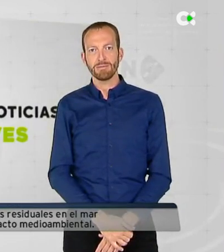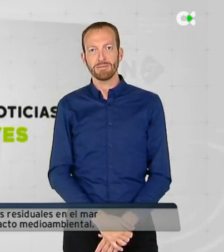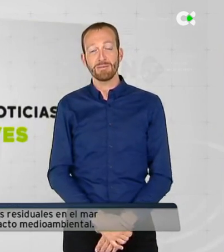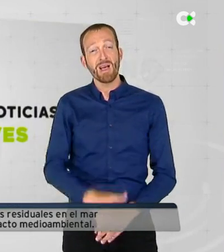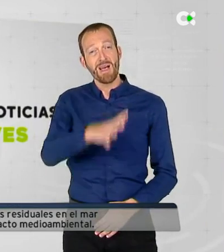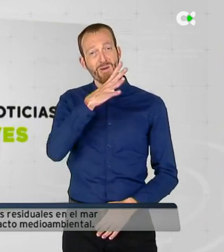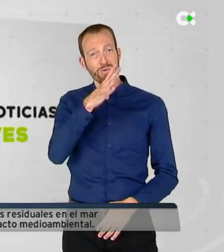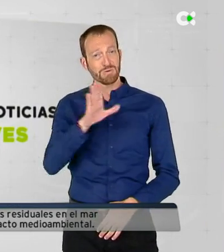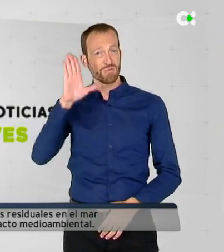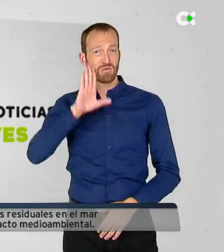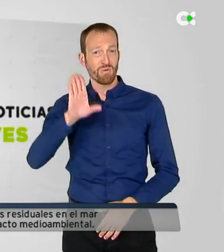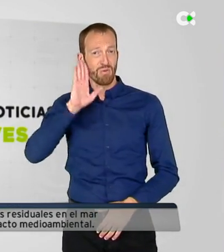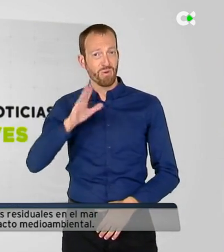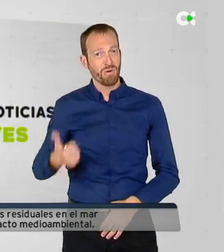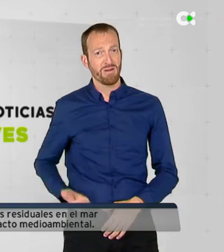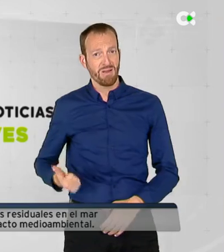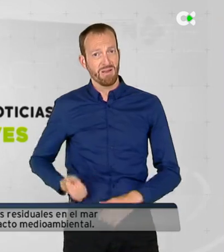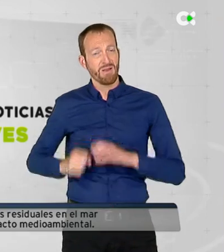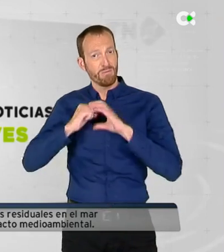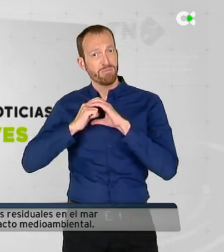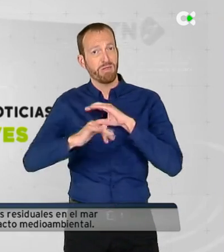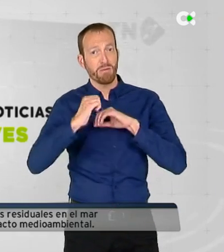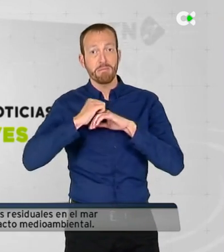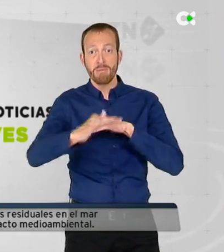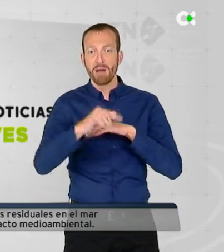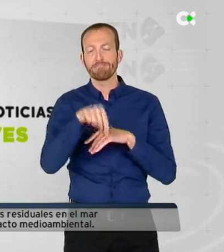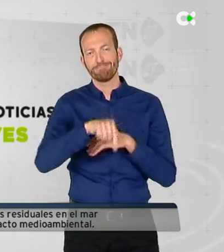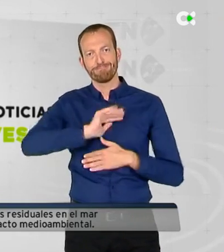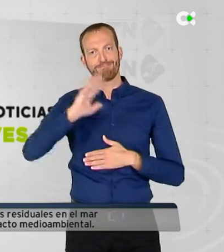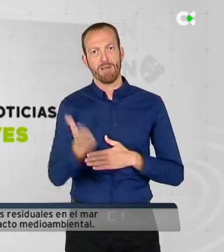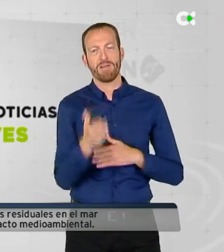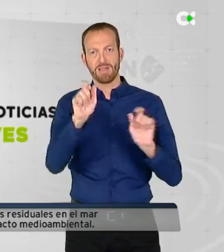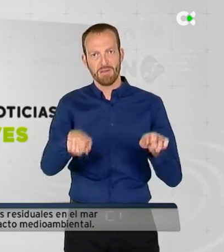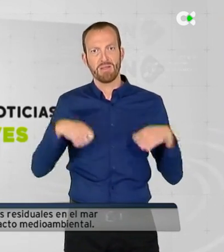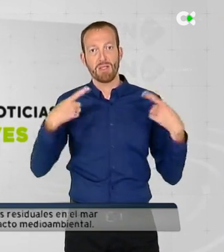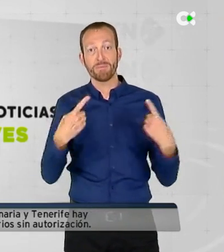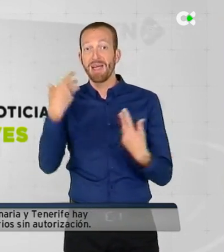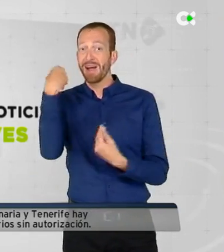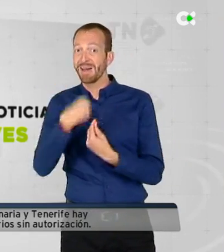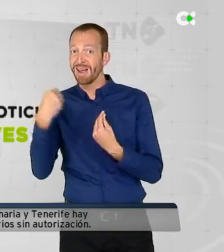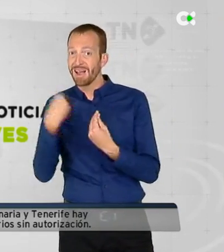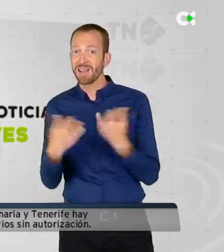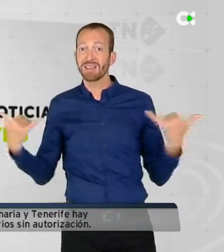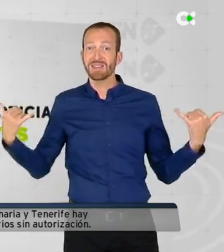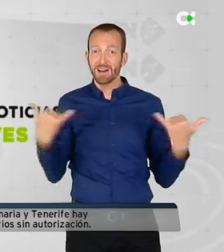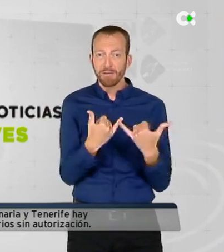Los vertidos de aguas residuales en el mar causan un grave impacto medioambiental. Solo en Gran Canaria y Tenerife hay al menos